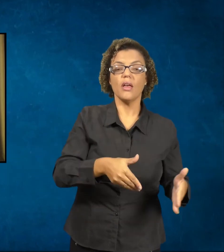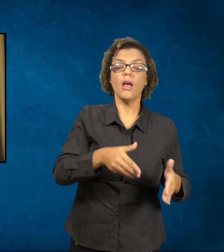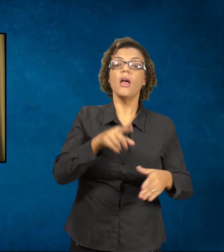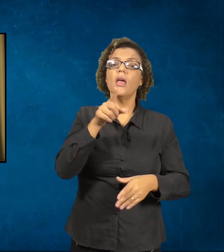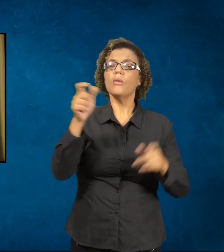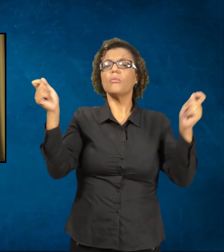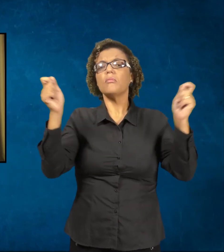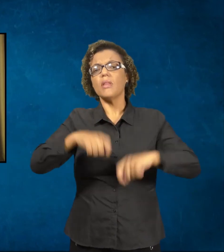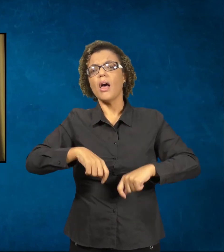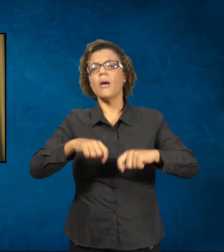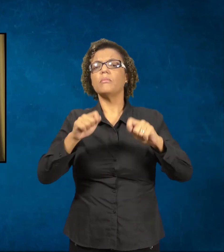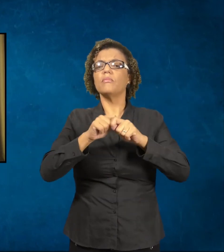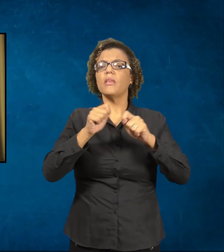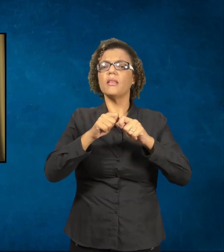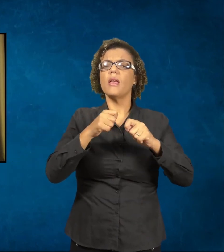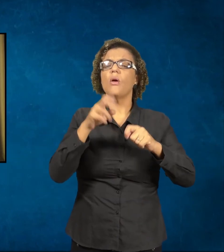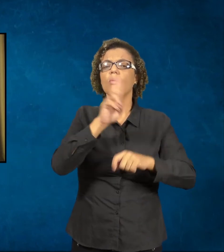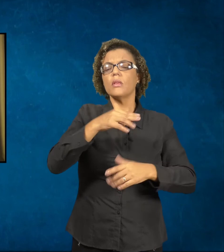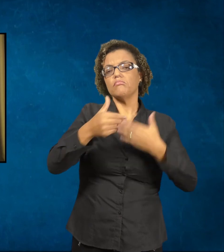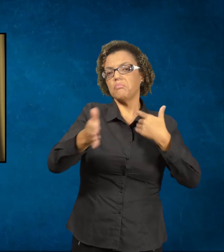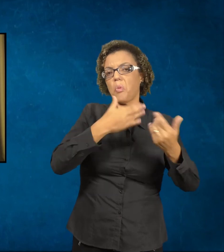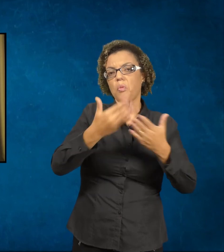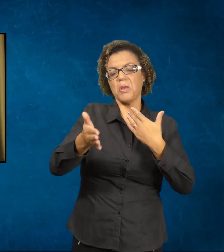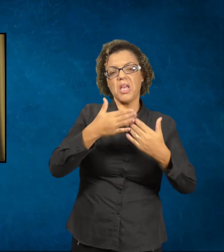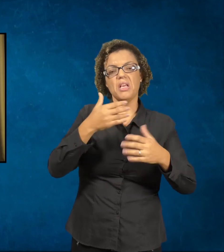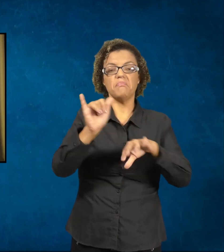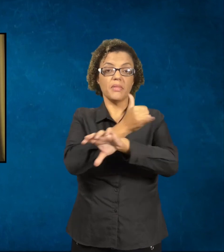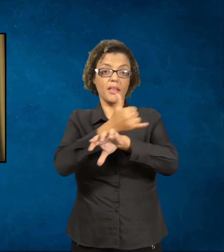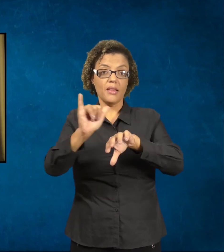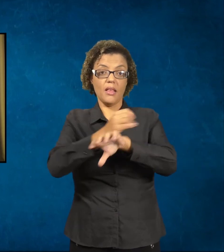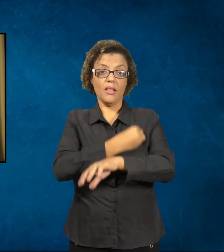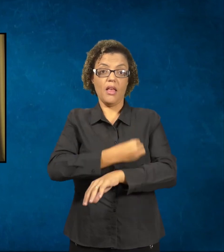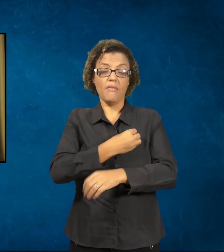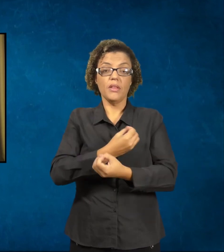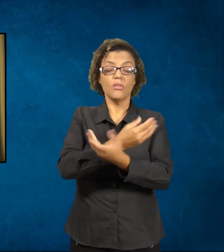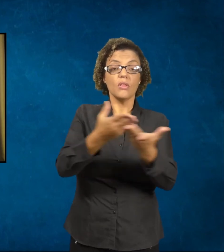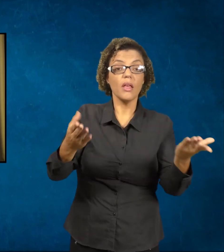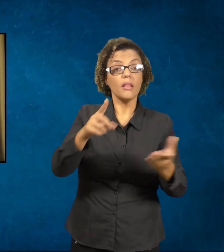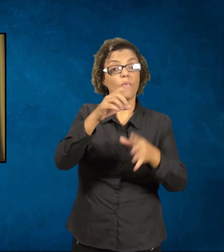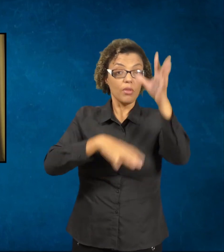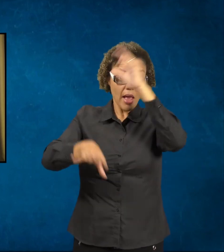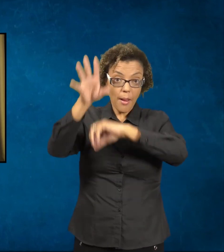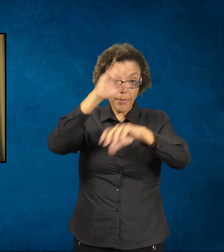dê. Aprenda a fazer isso através da pedagogia.